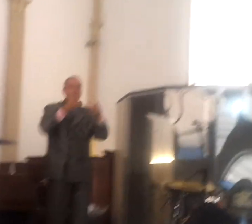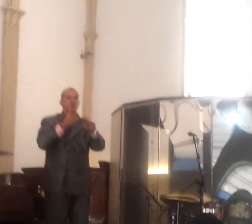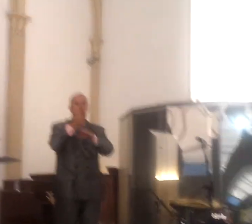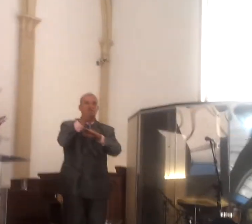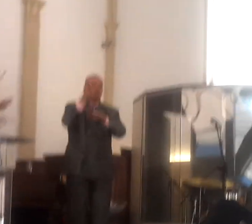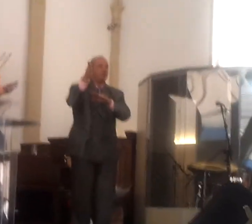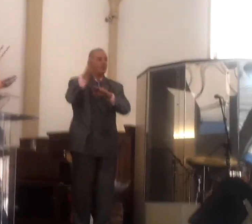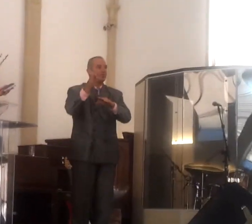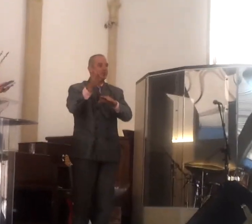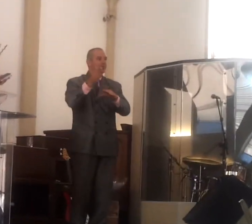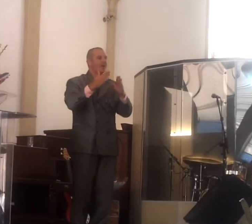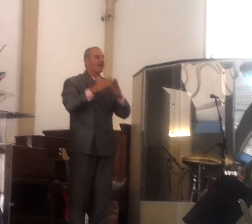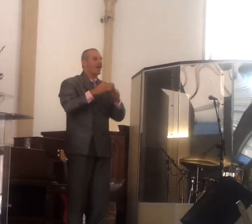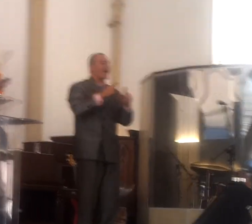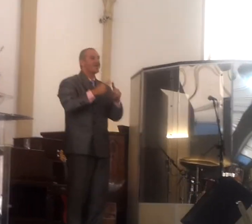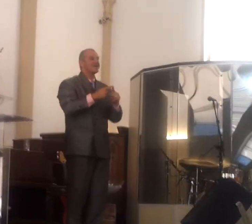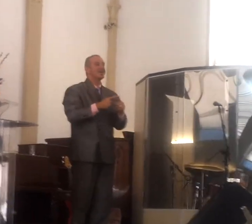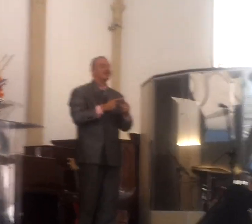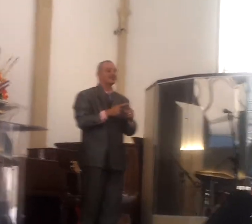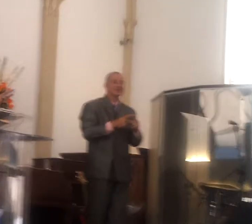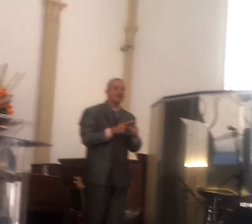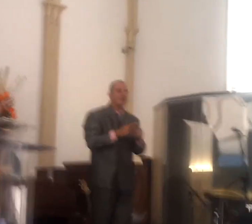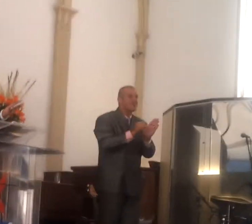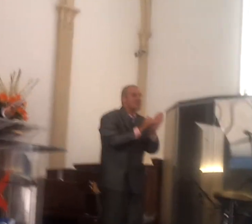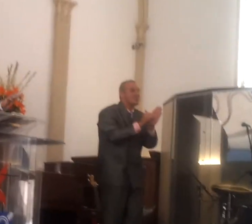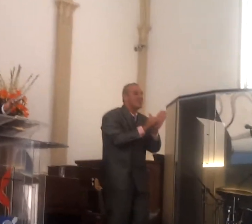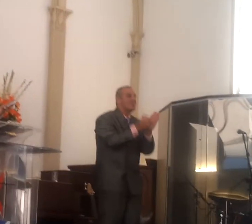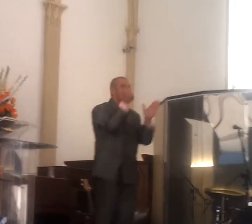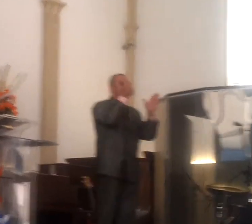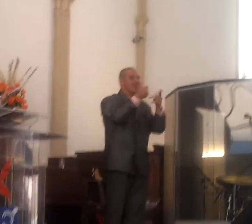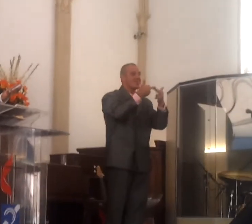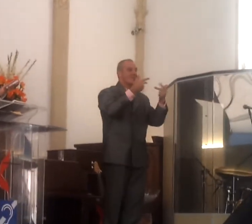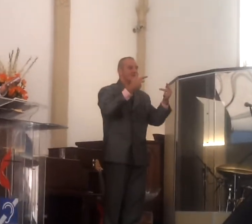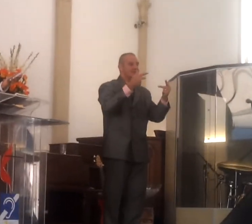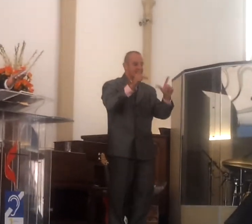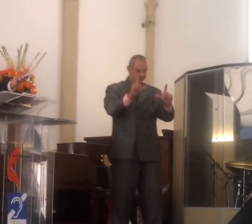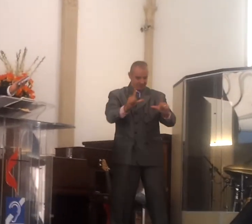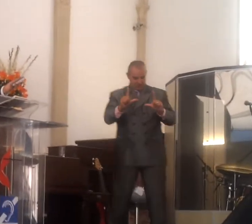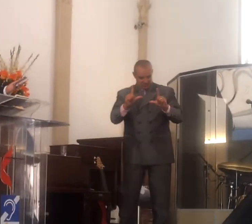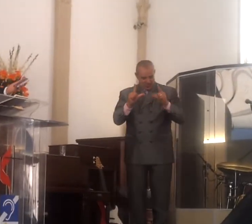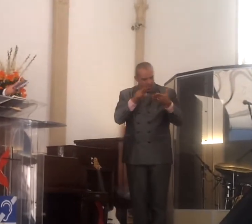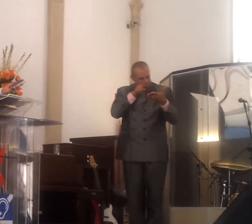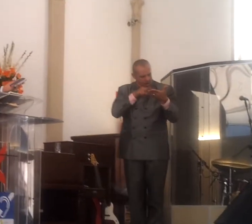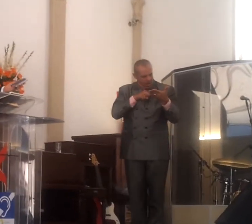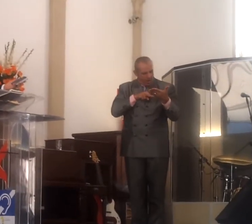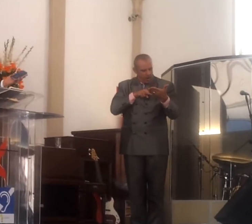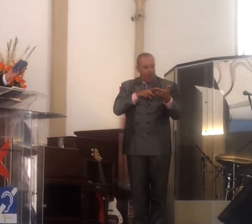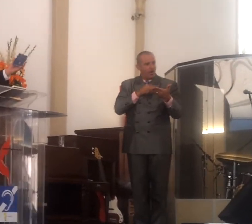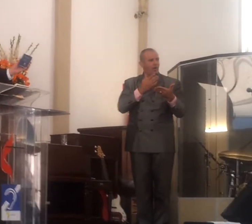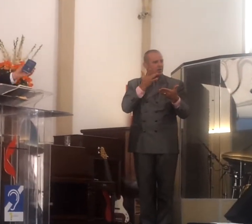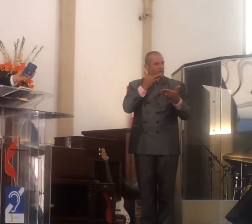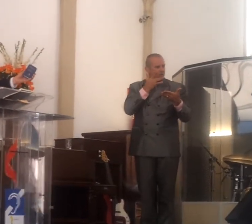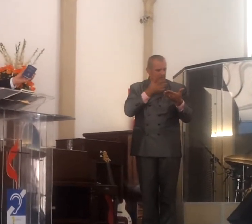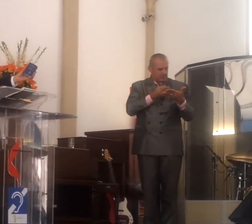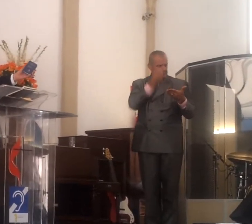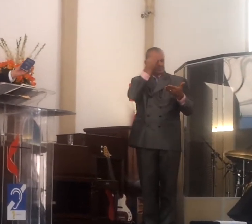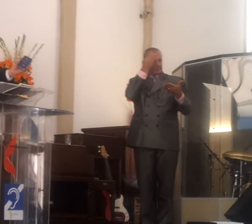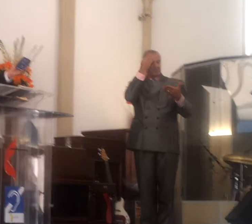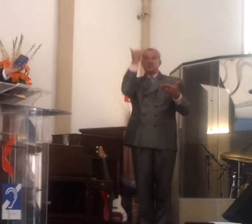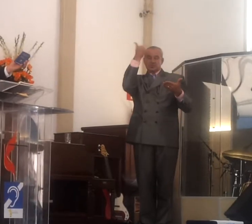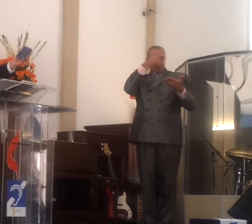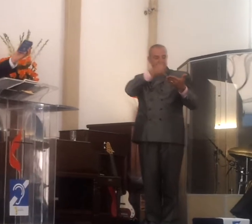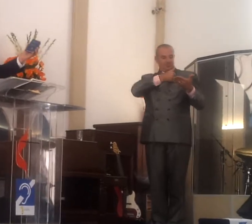A igreja, meus irmãos, a primeira instituição que essa pessoa vai procurar, exatamente em